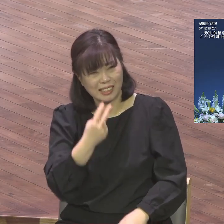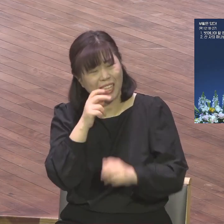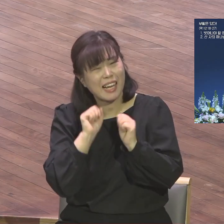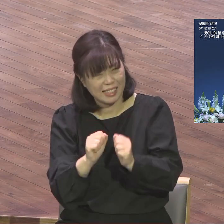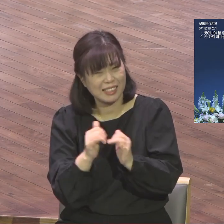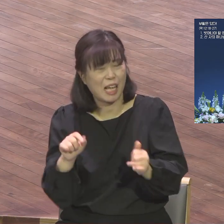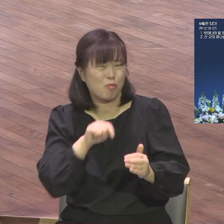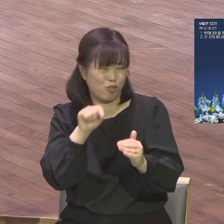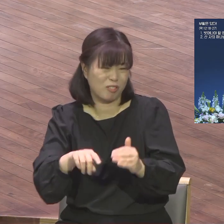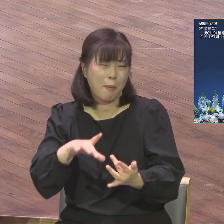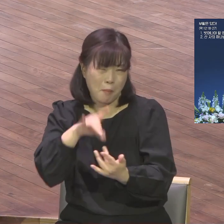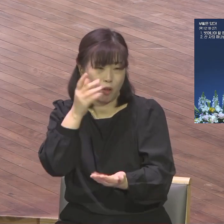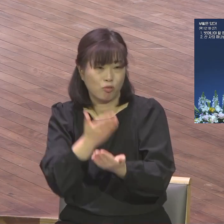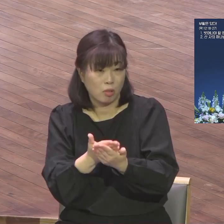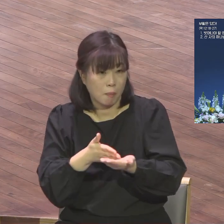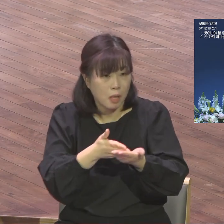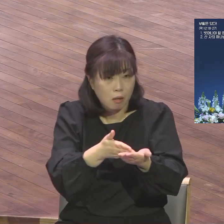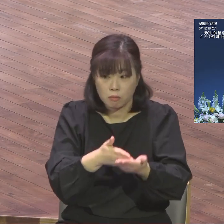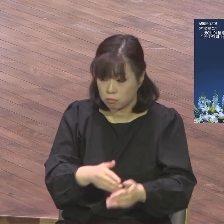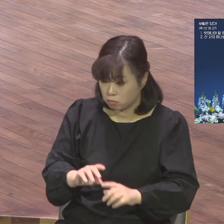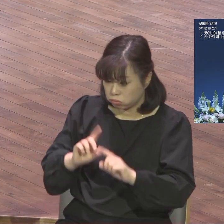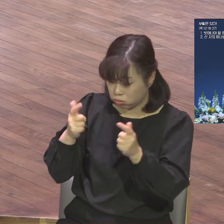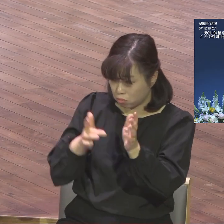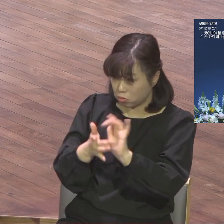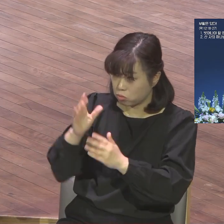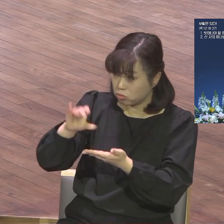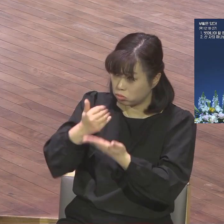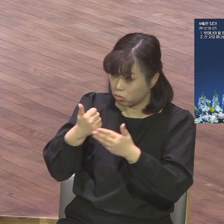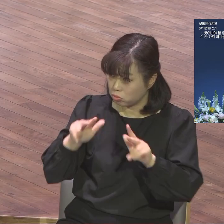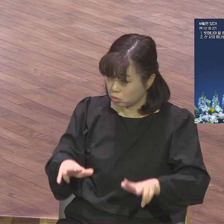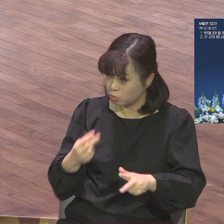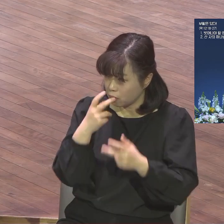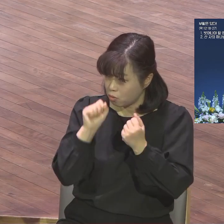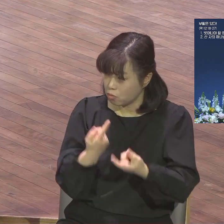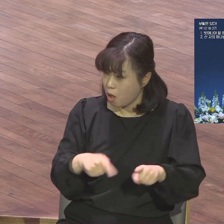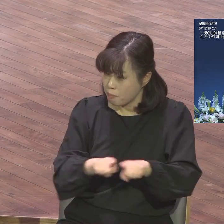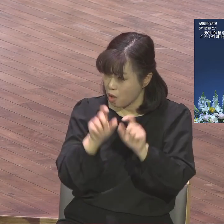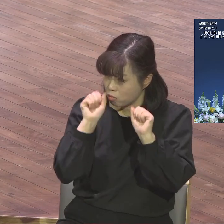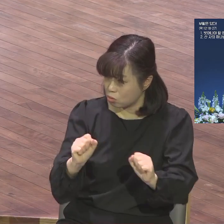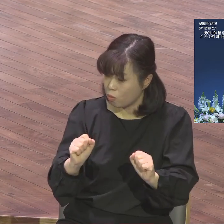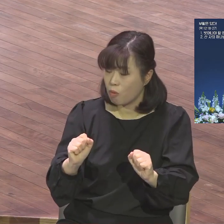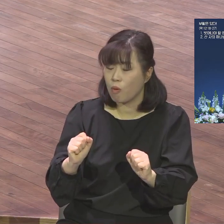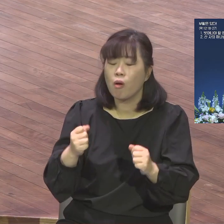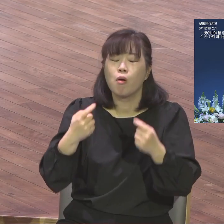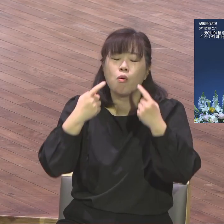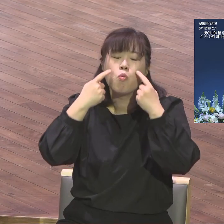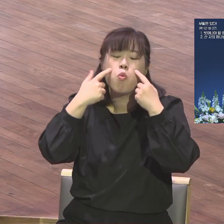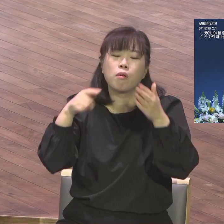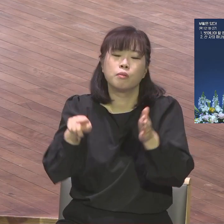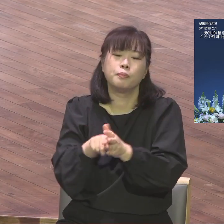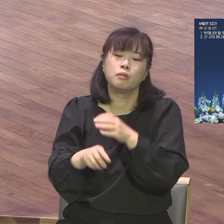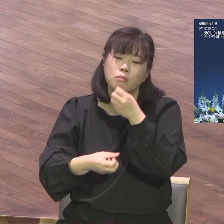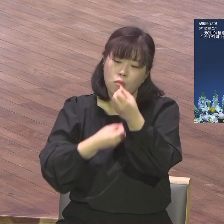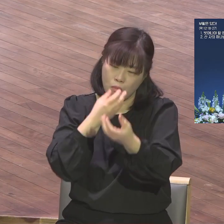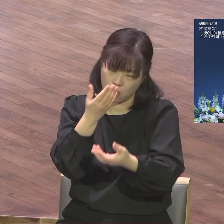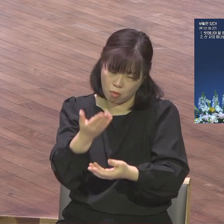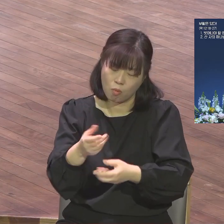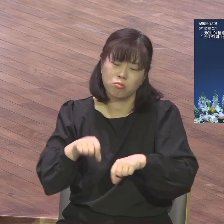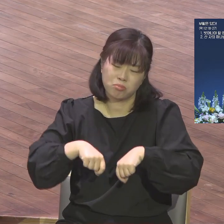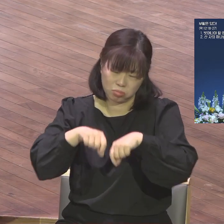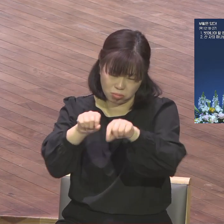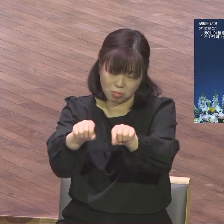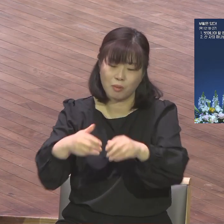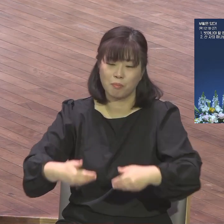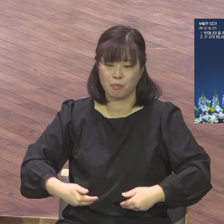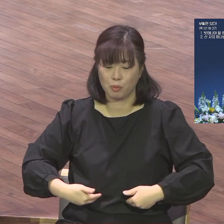살아 계셔서 나와 함께 계십니다. 아멘. 라고 말할 수 당당하게 말할 수 있는 신앙인으로 키워야 돼요.